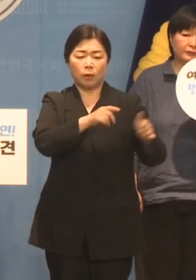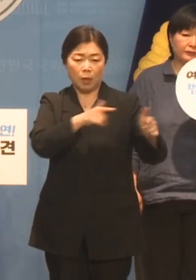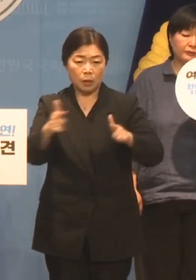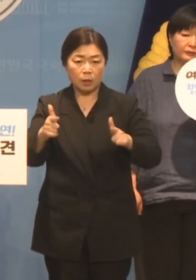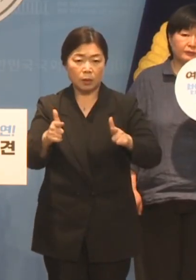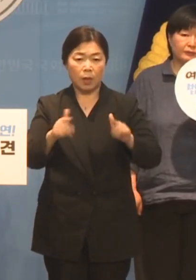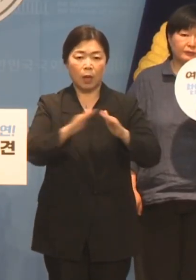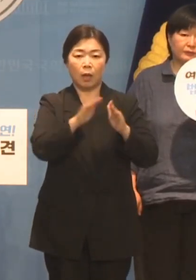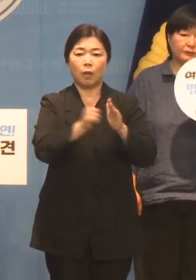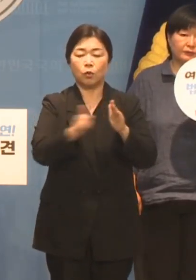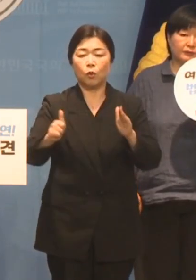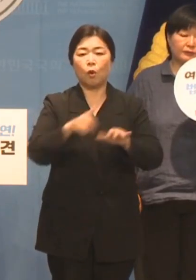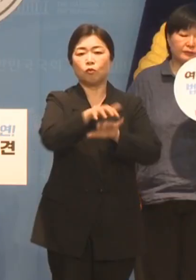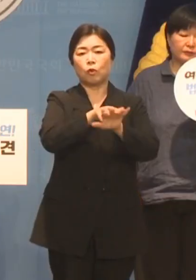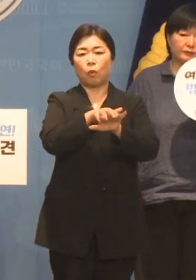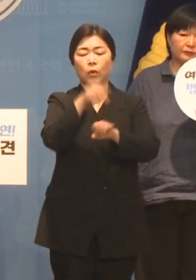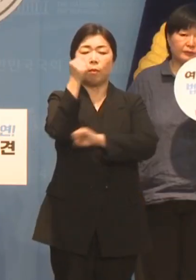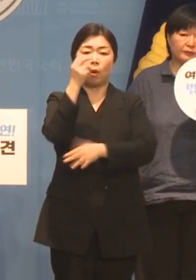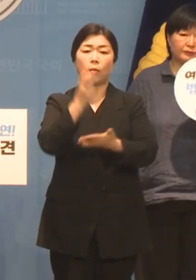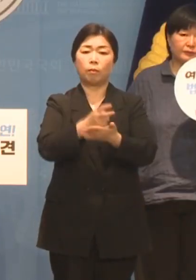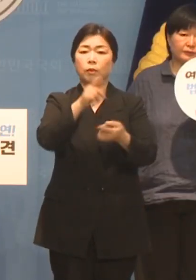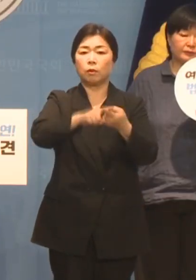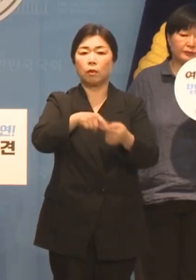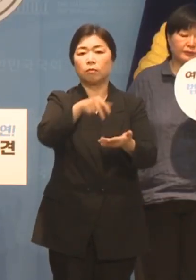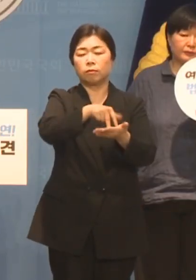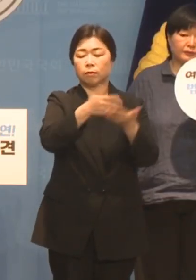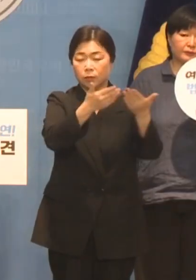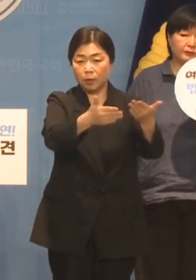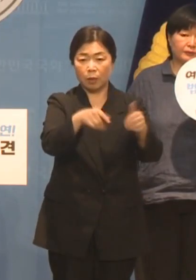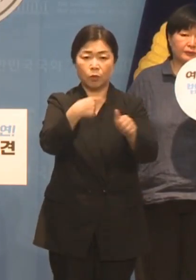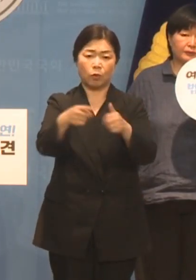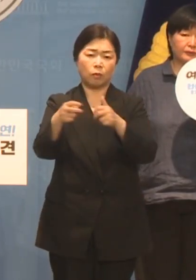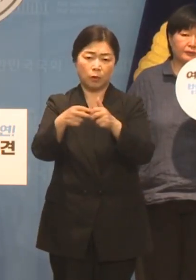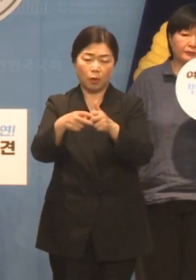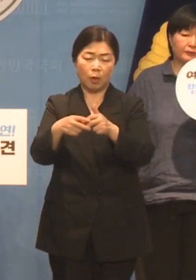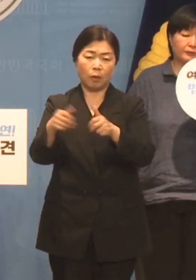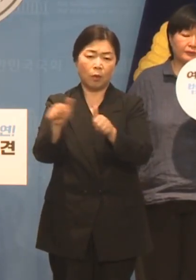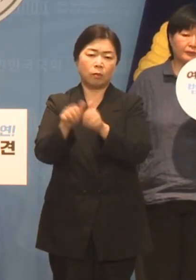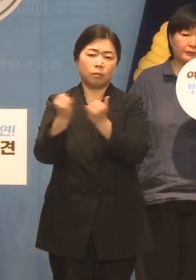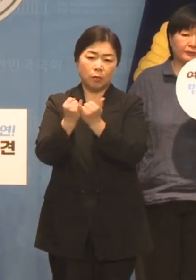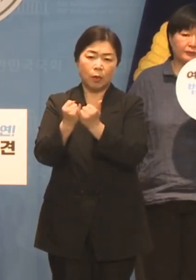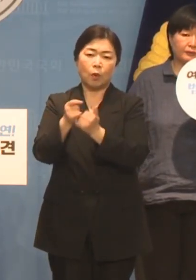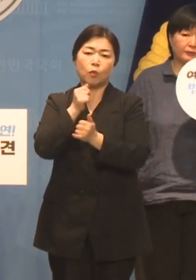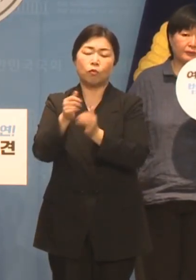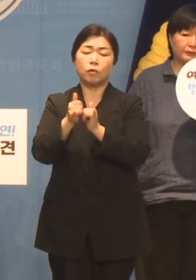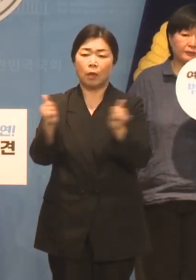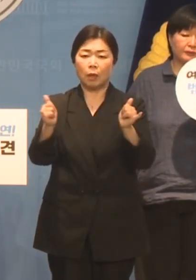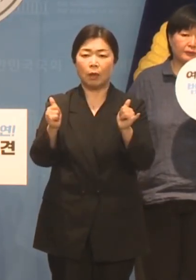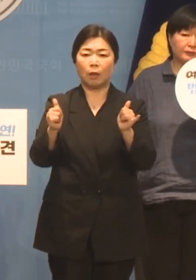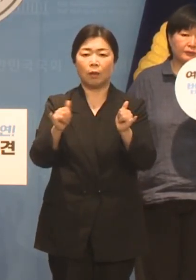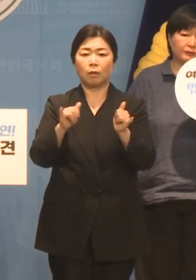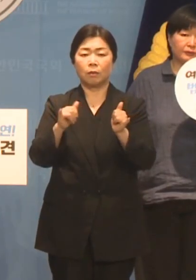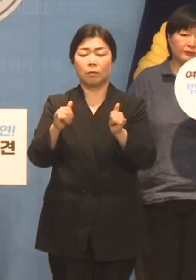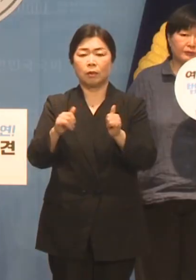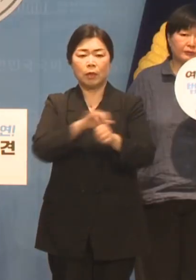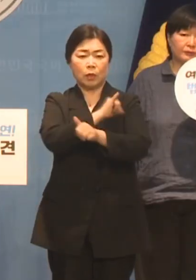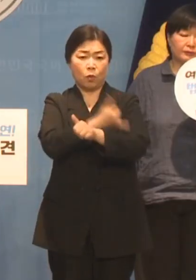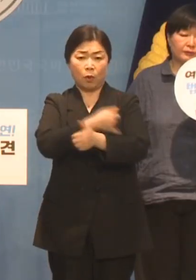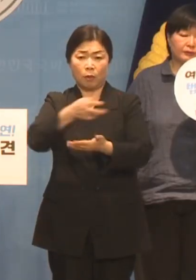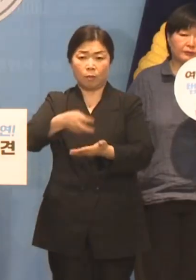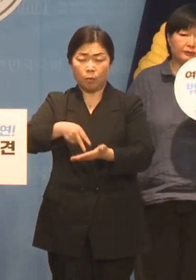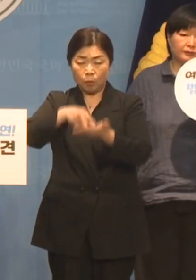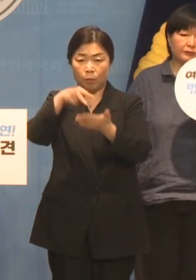구성원을 법적으로 보장하고 교육, 의료 등에서 성소수자 및 성별정정 성소수자들의 인권이 보장될 수